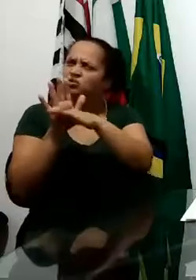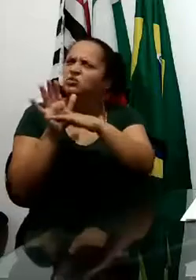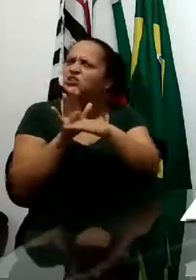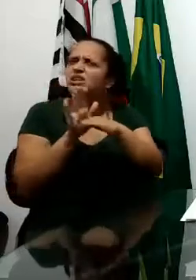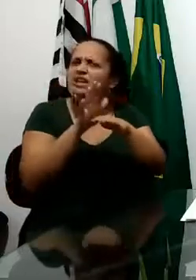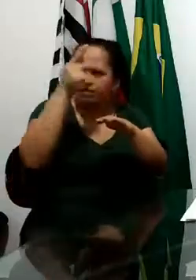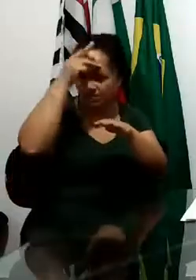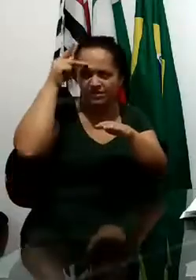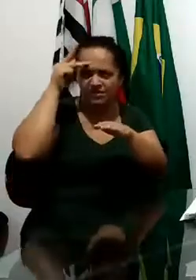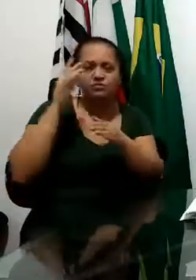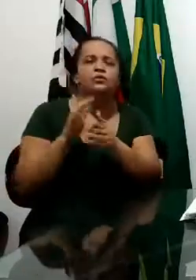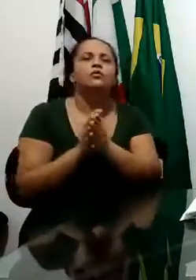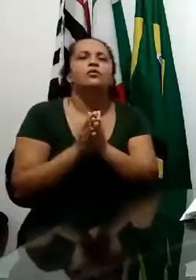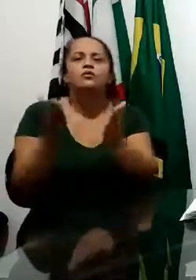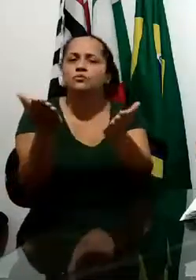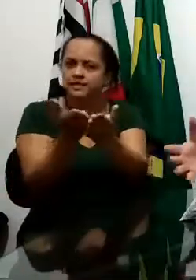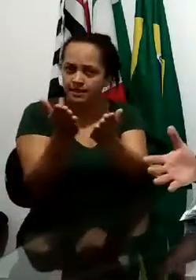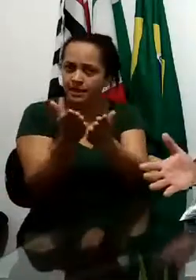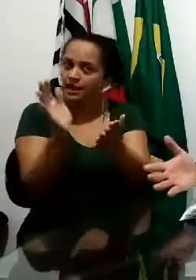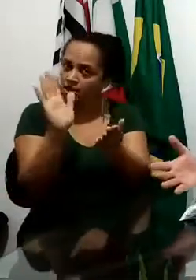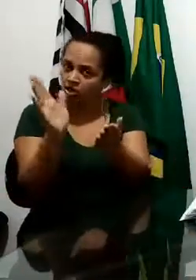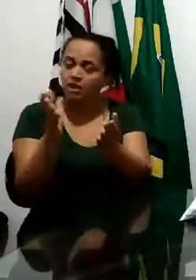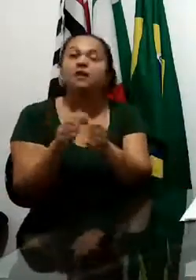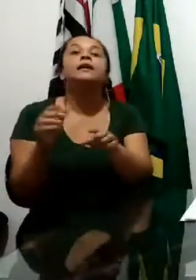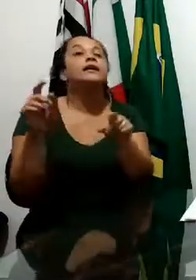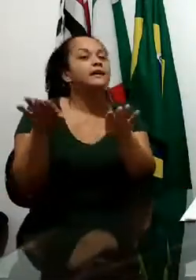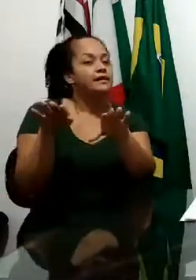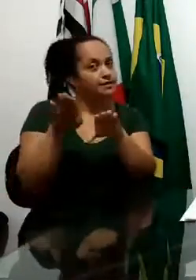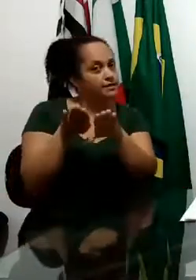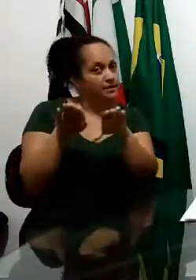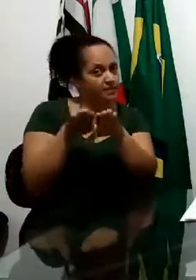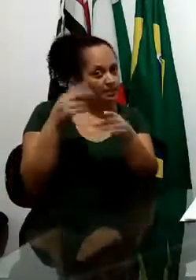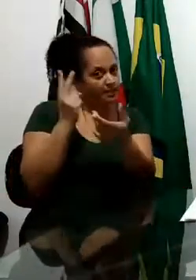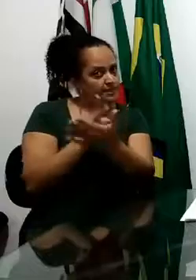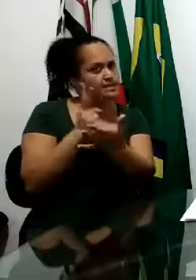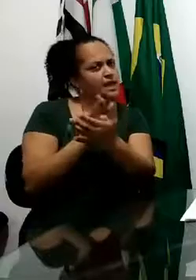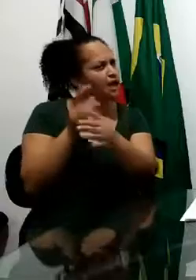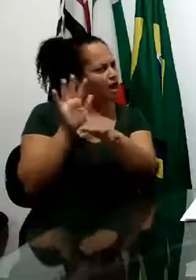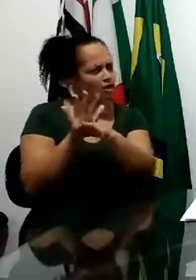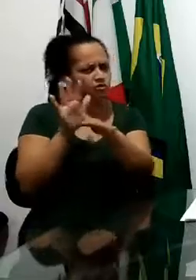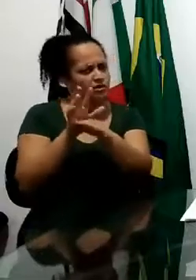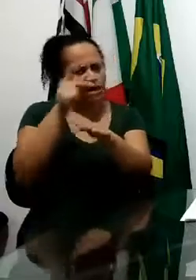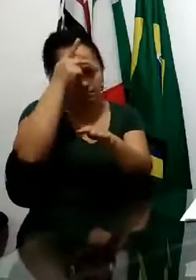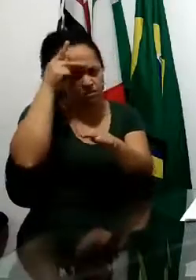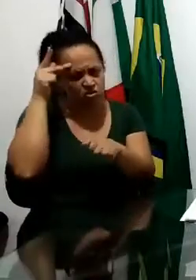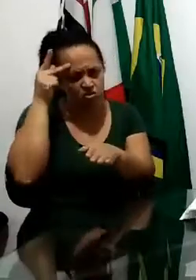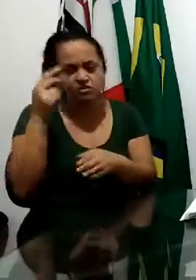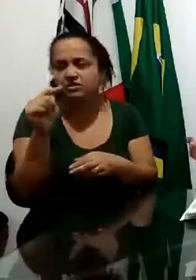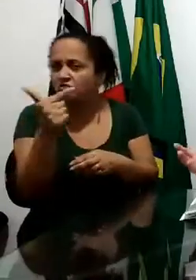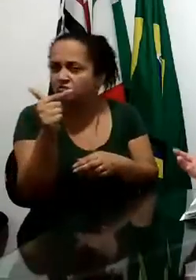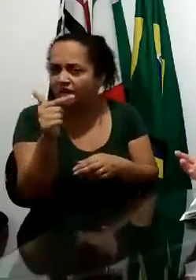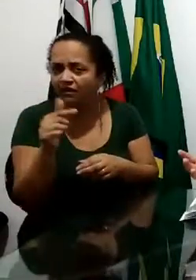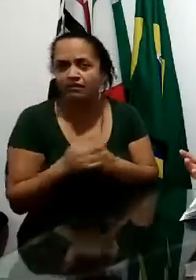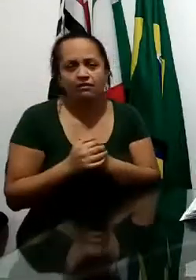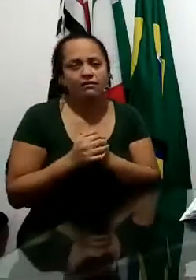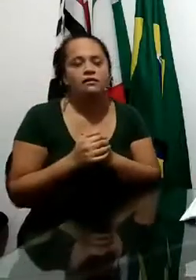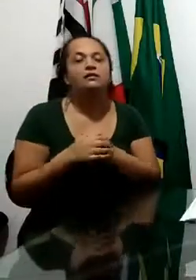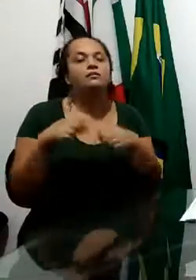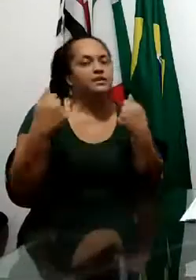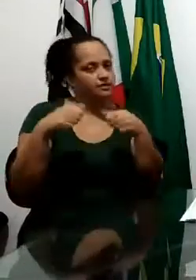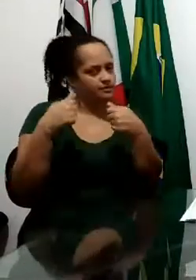de realizar uma obra para o Senhor. Ajudar o necessitado, fazer uma grande obra